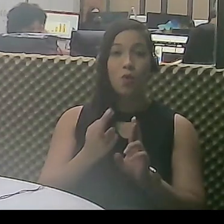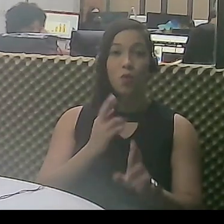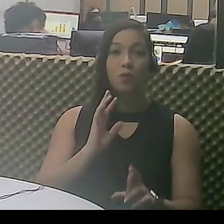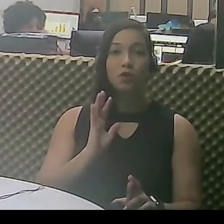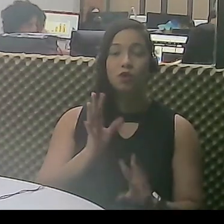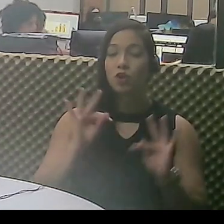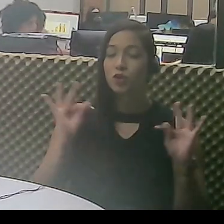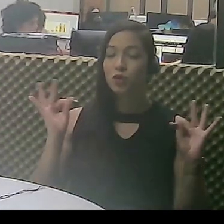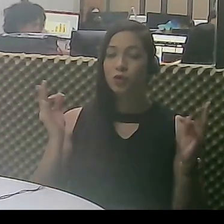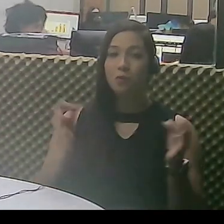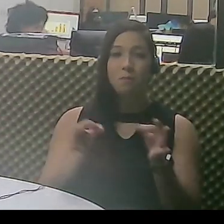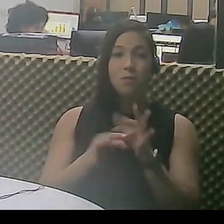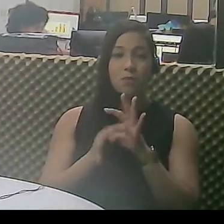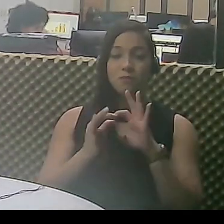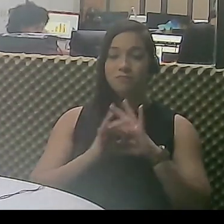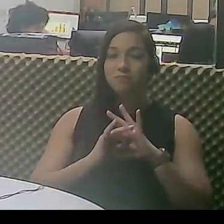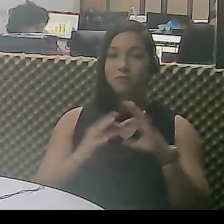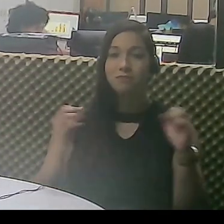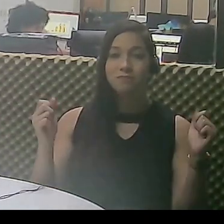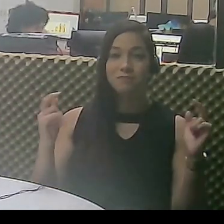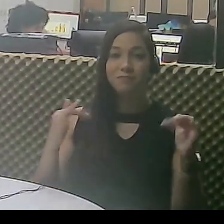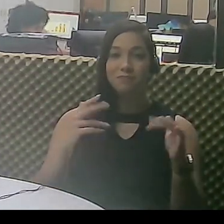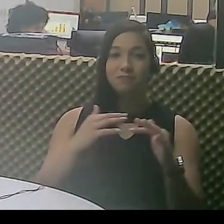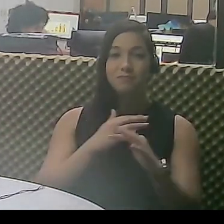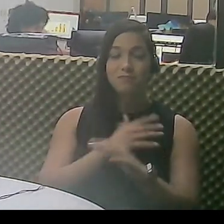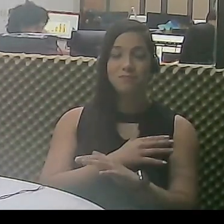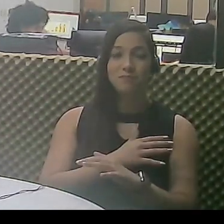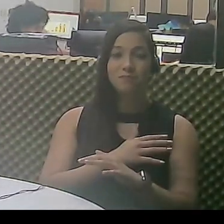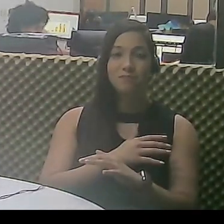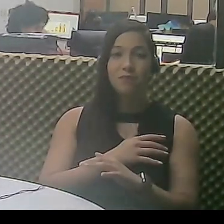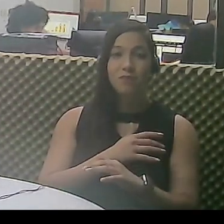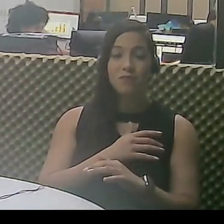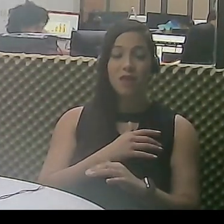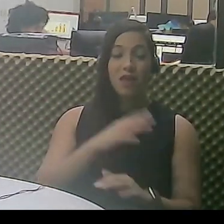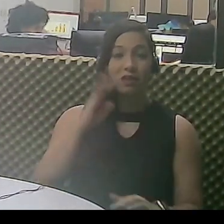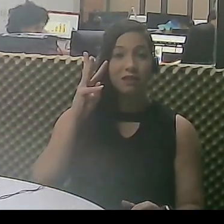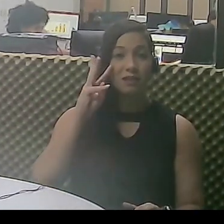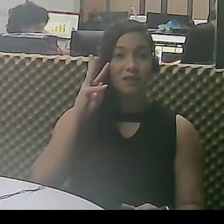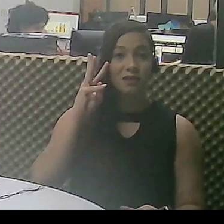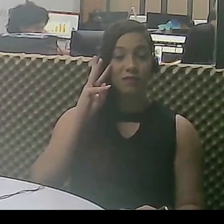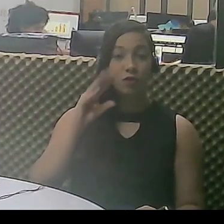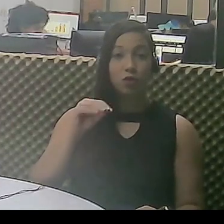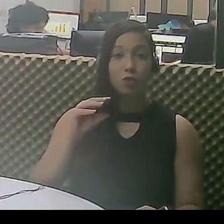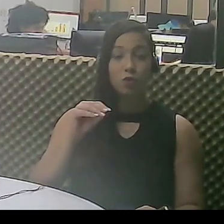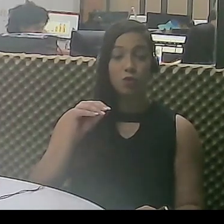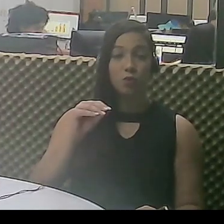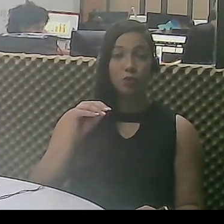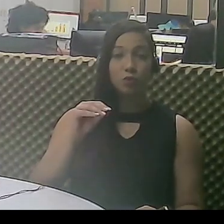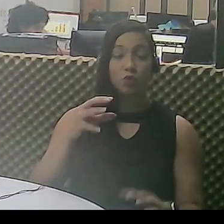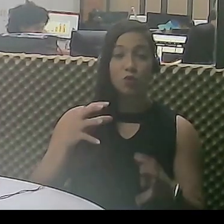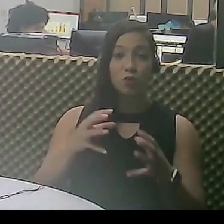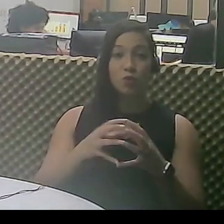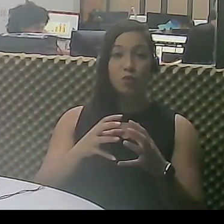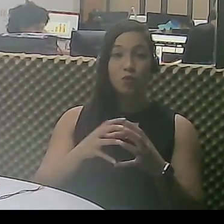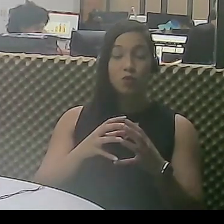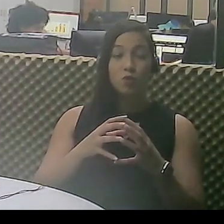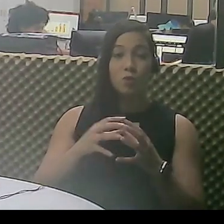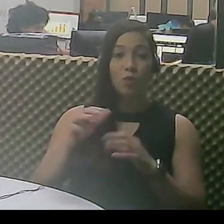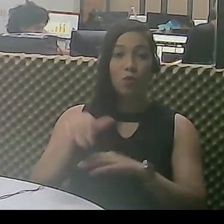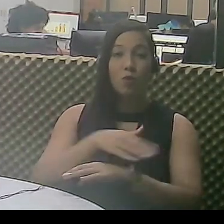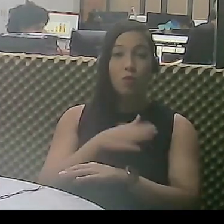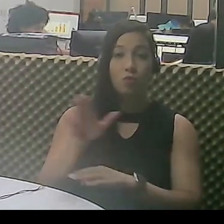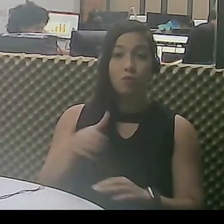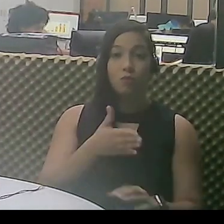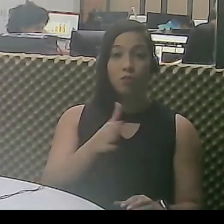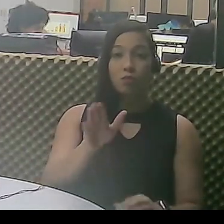estava totalmente liberada para trânsito. Ainda na noite de terça-feira, dia 5, equipes foram às ruas,